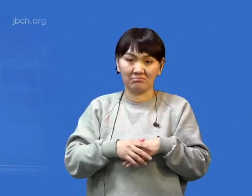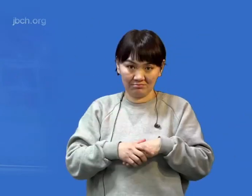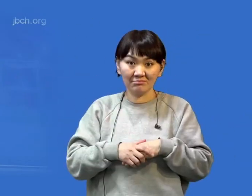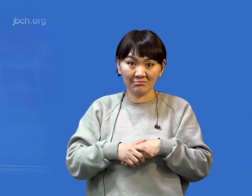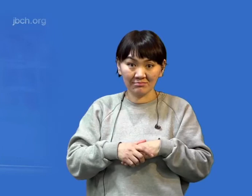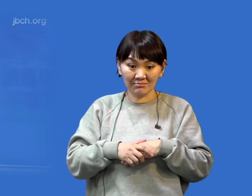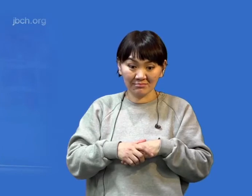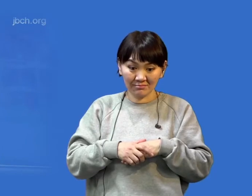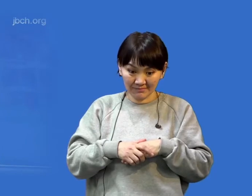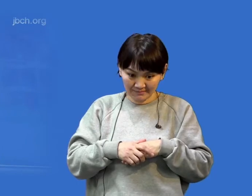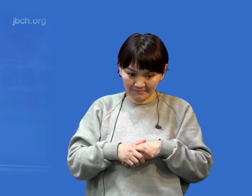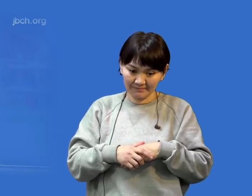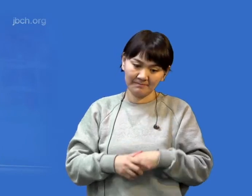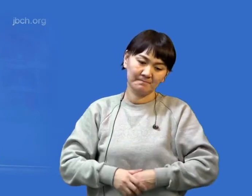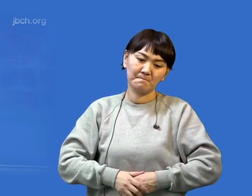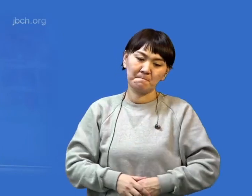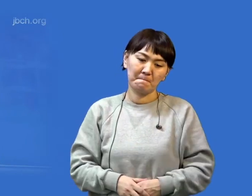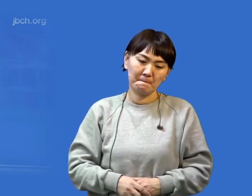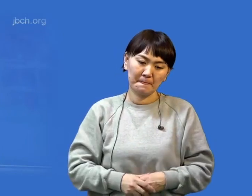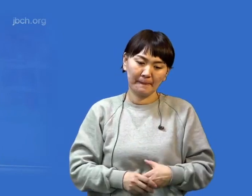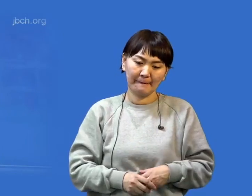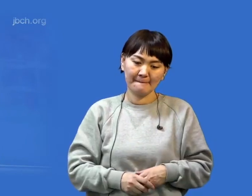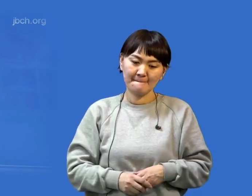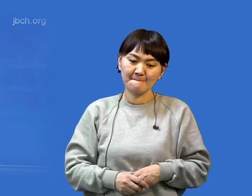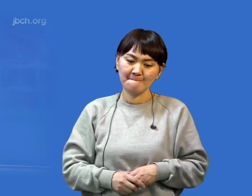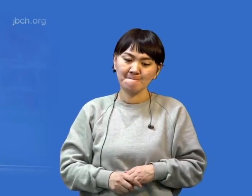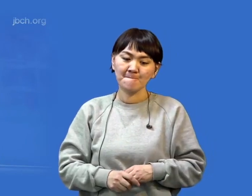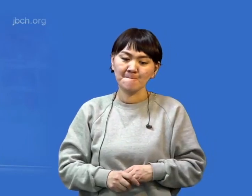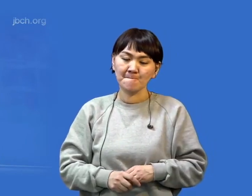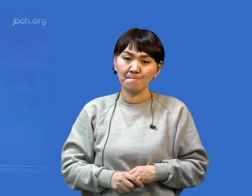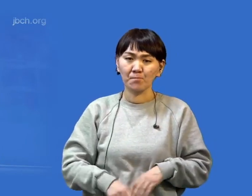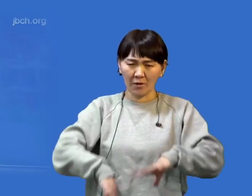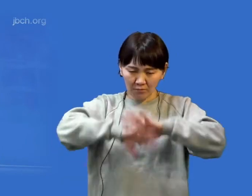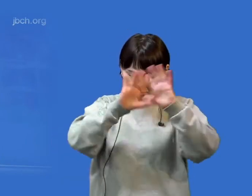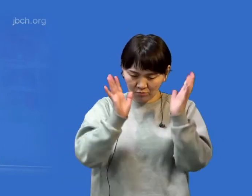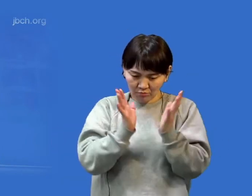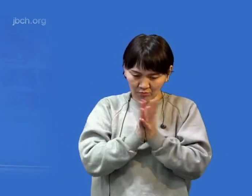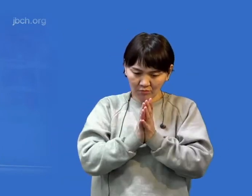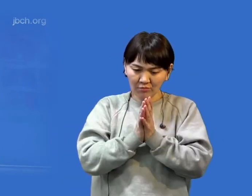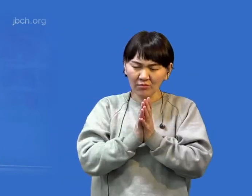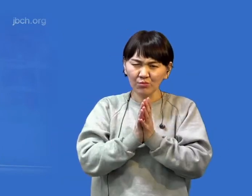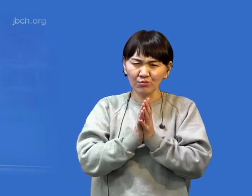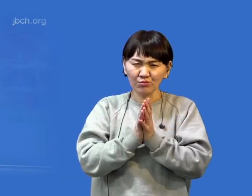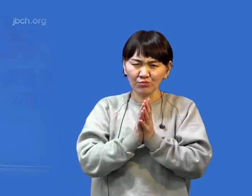Бүхэл зүйлээ Есүс дөрхөн харамгийгээр зориулъя.